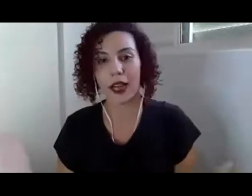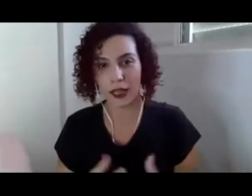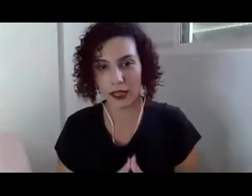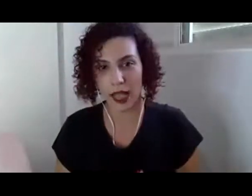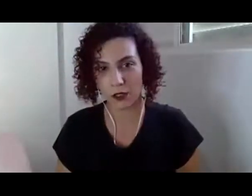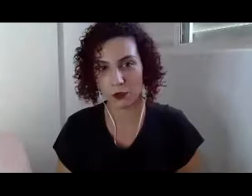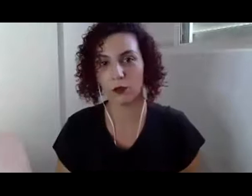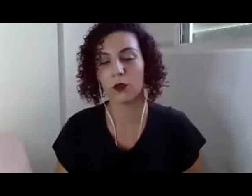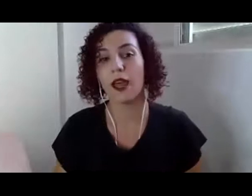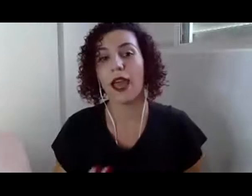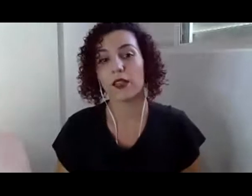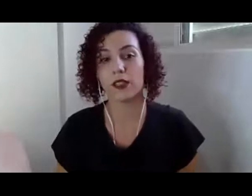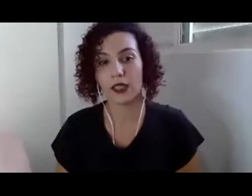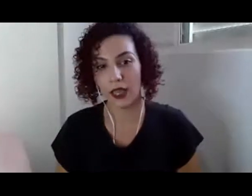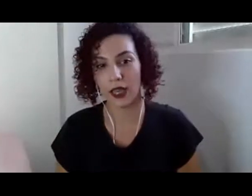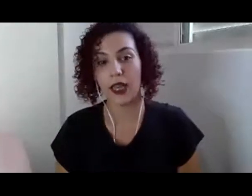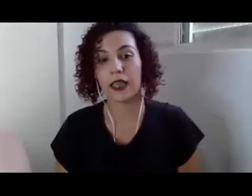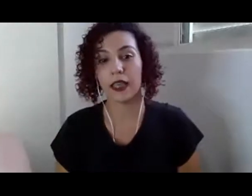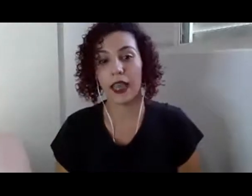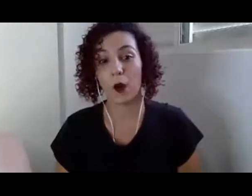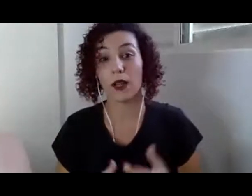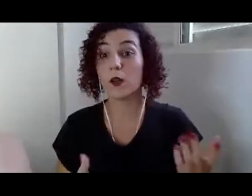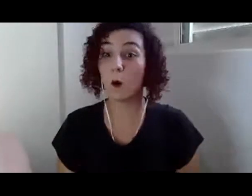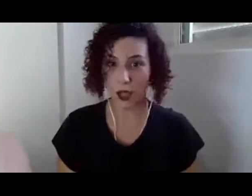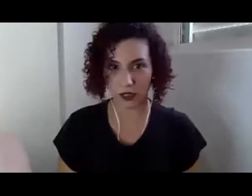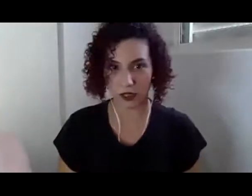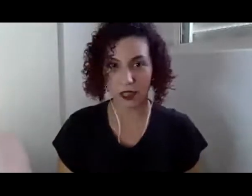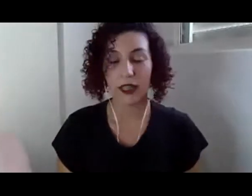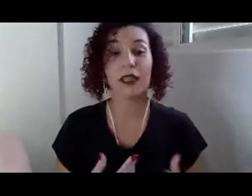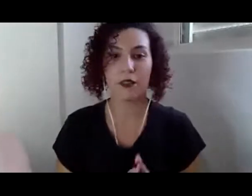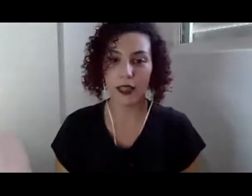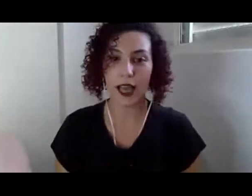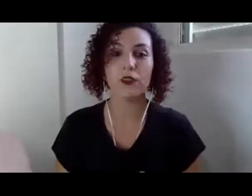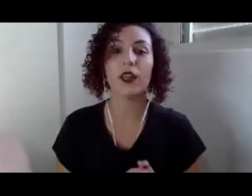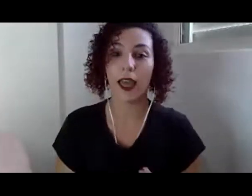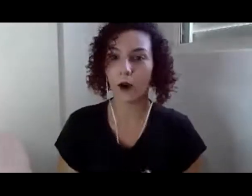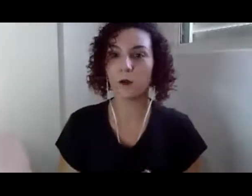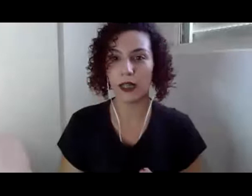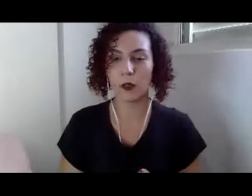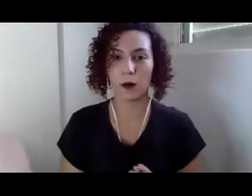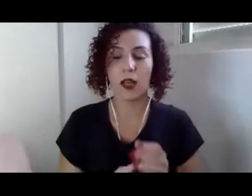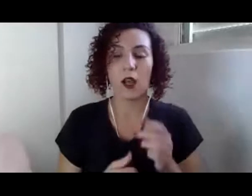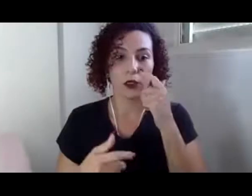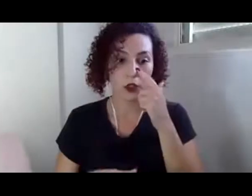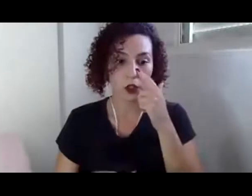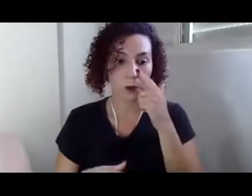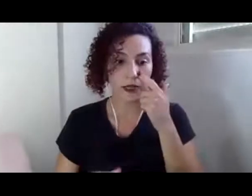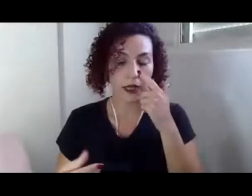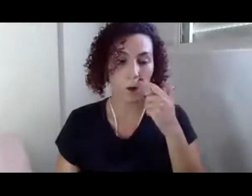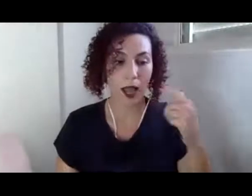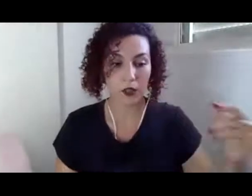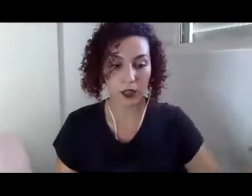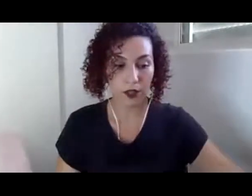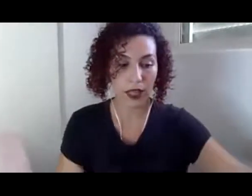alguém vai tratar desse assunto, é dizer que é uma linguagem. E, na verdade, é uma língua. Quando a gente